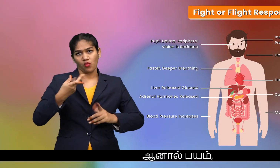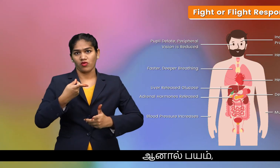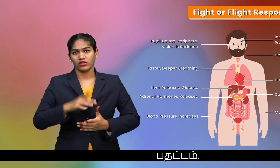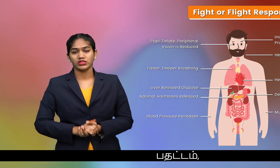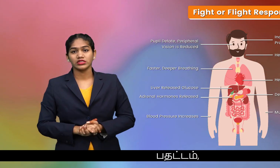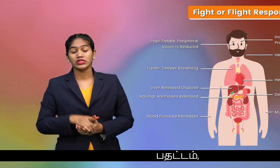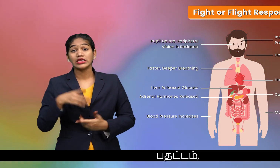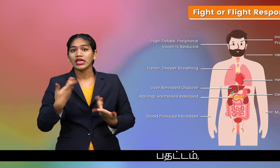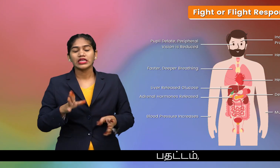பதட்டம்,